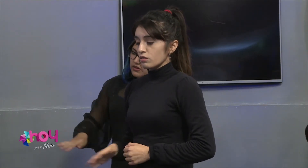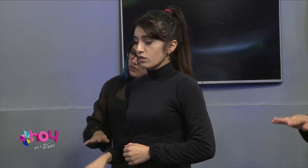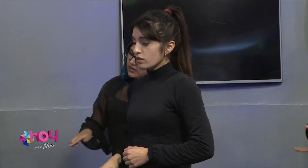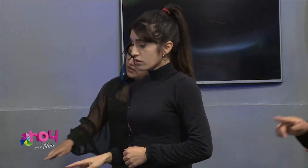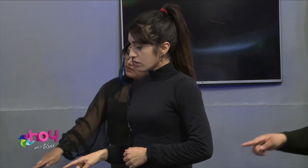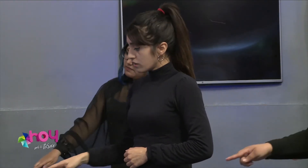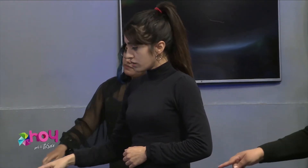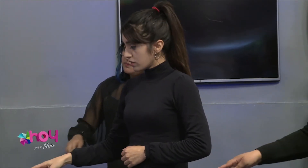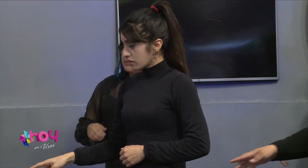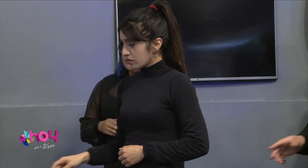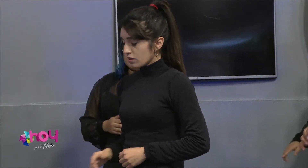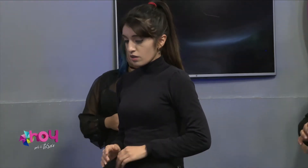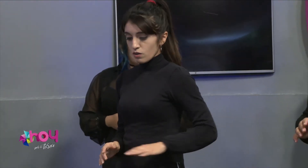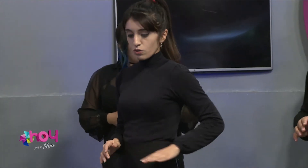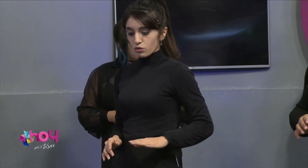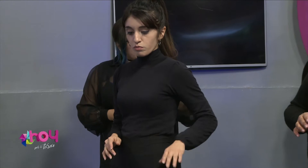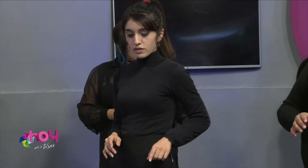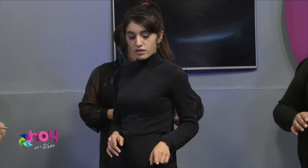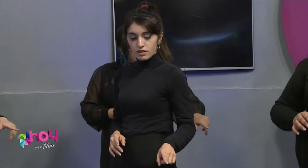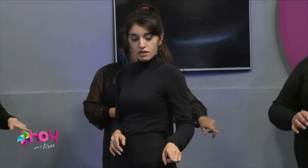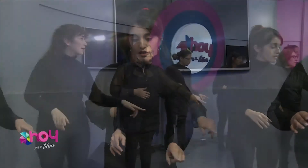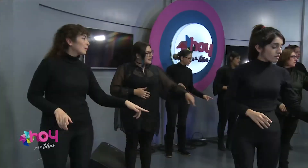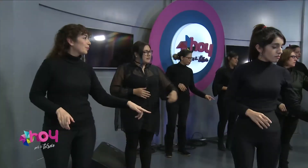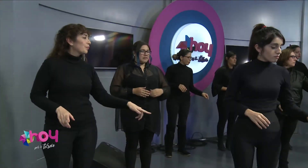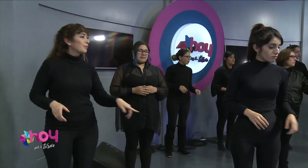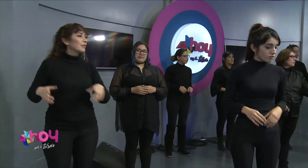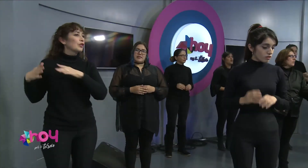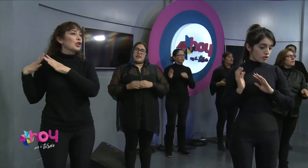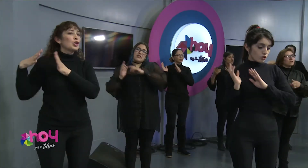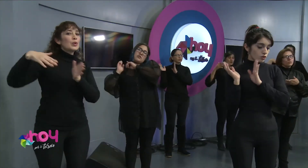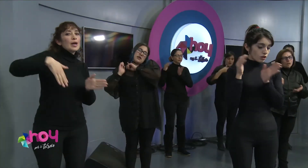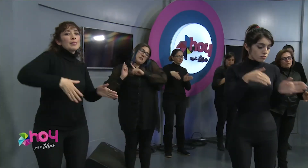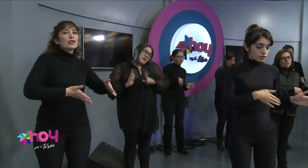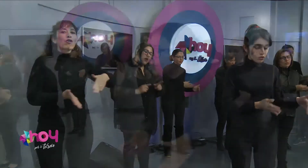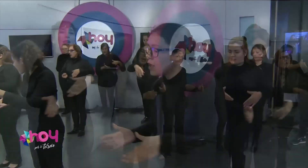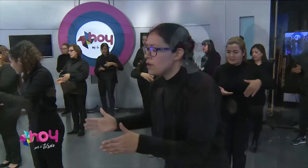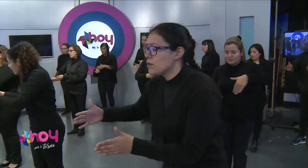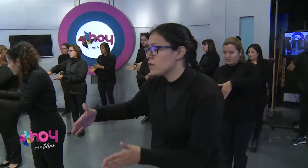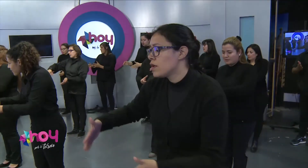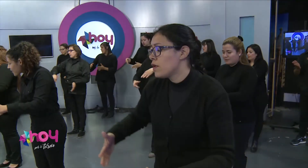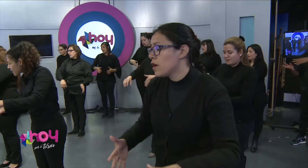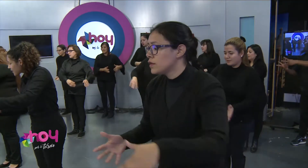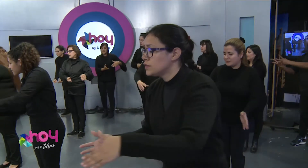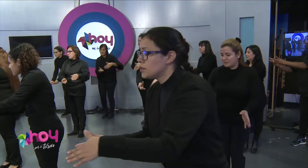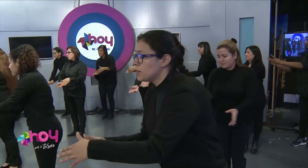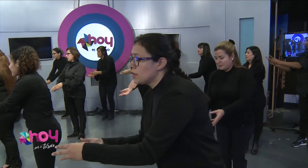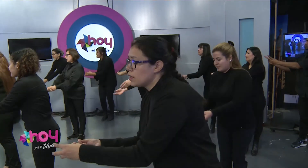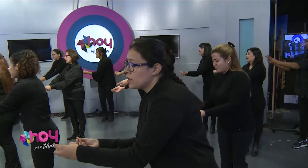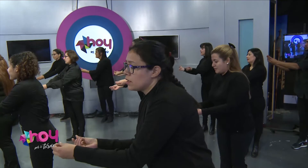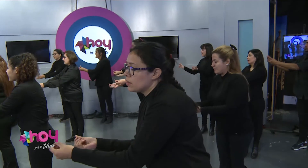aquí, otro más allá, y un camino largo que baja y se pierde.